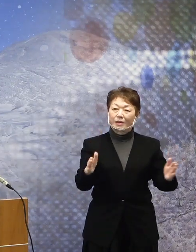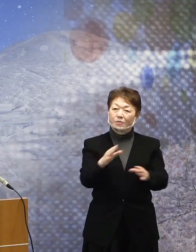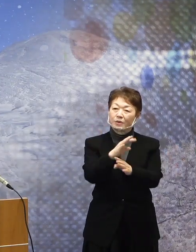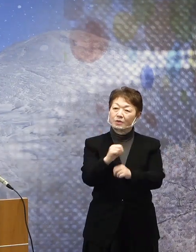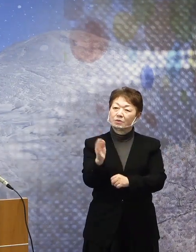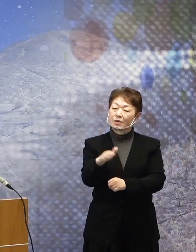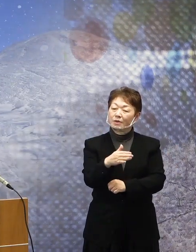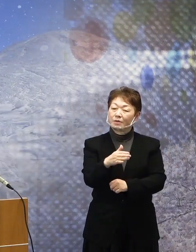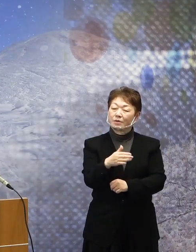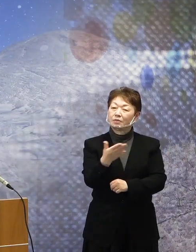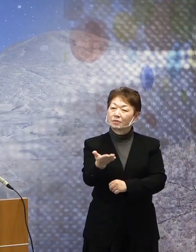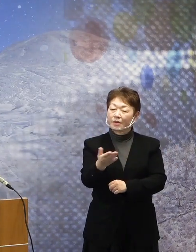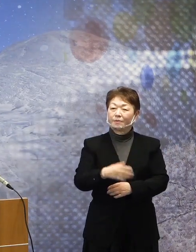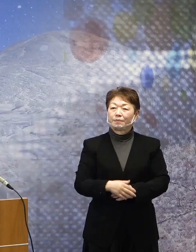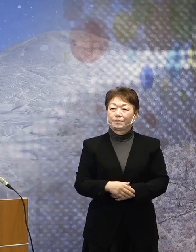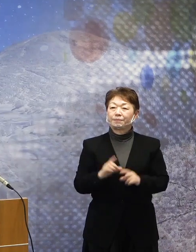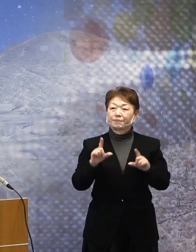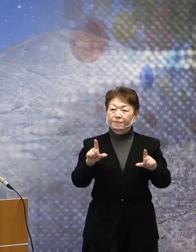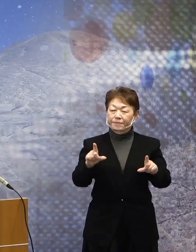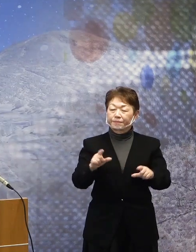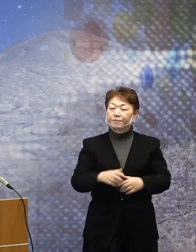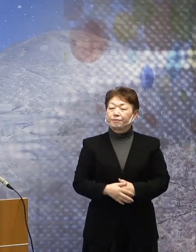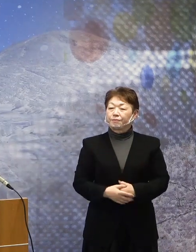ていうのは、 期間は